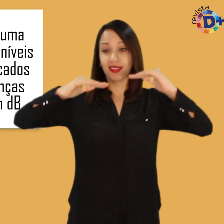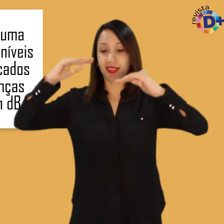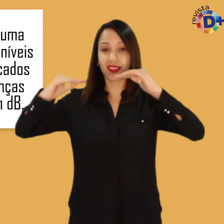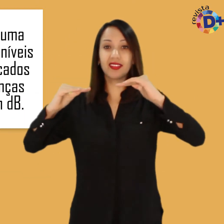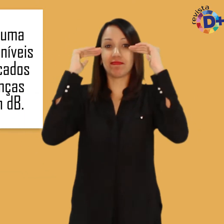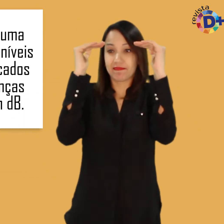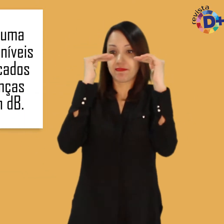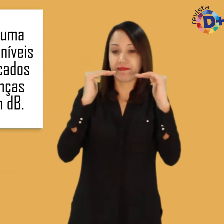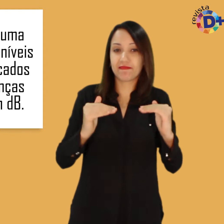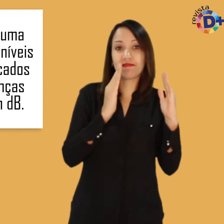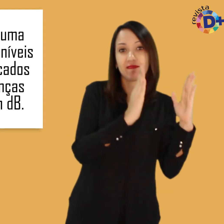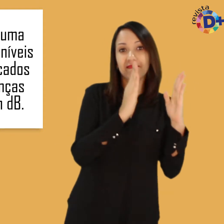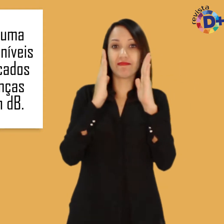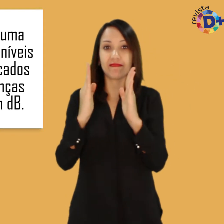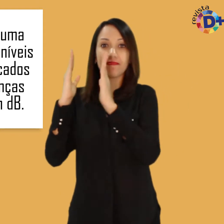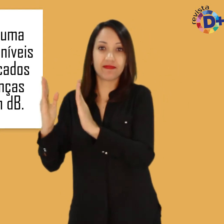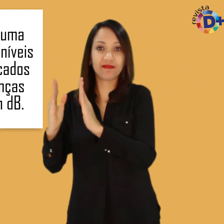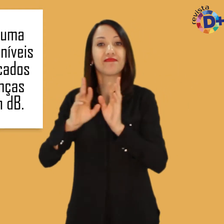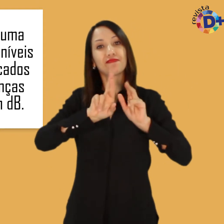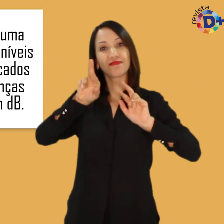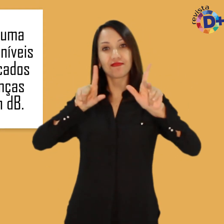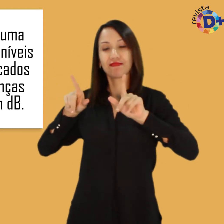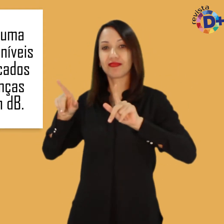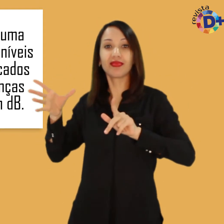com as diferenças no limiar de detecção em decibel.